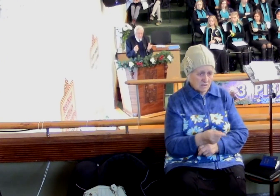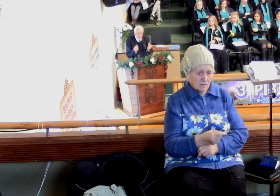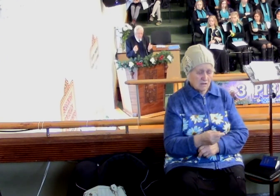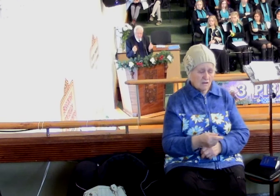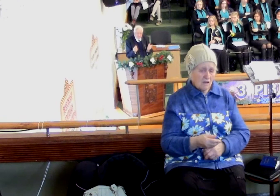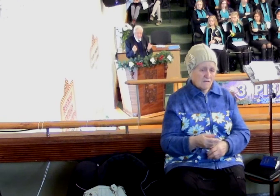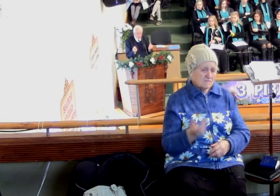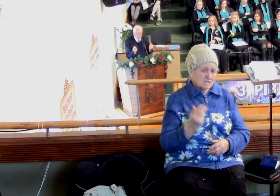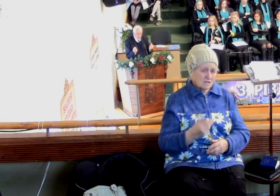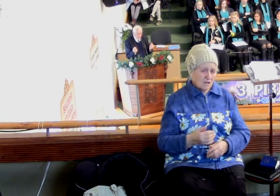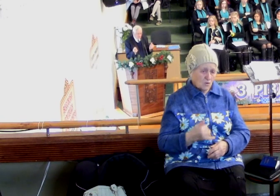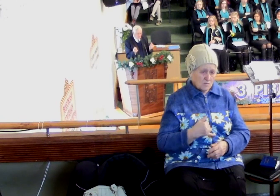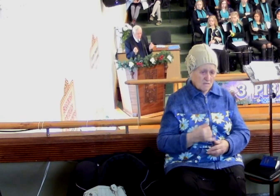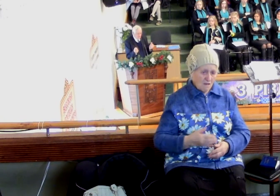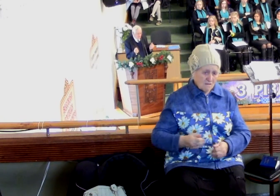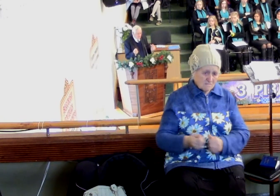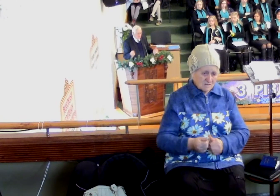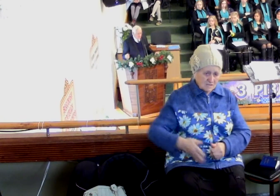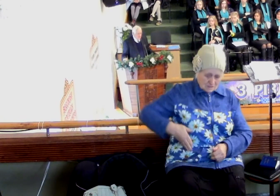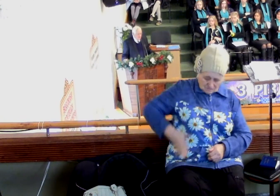носил очень острый нож.